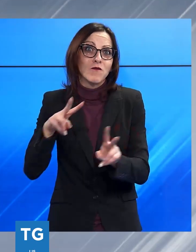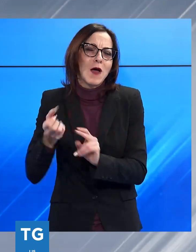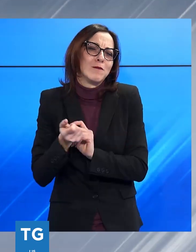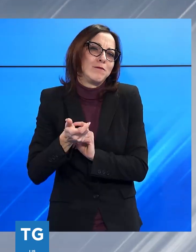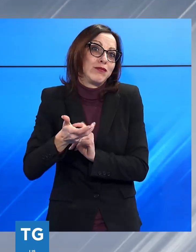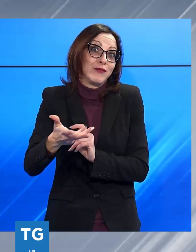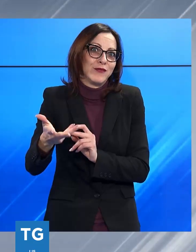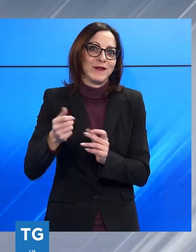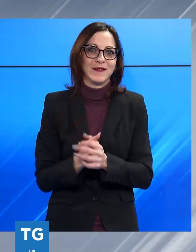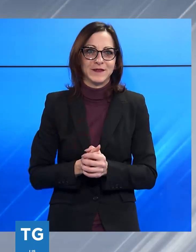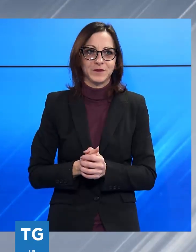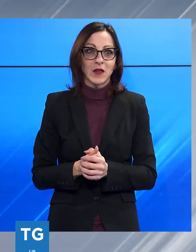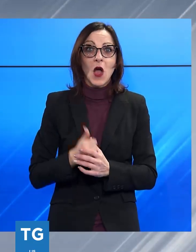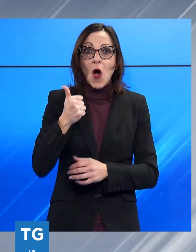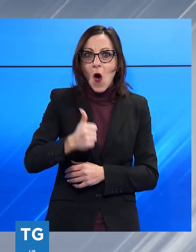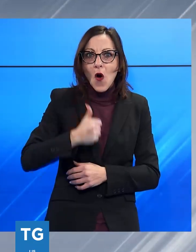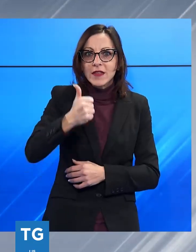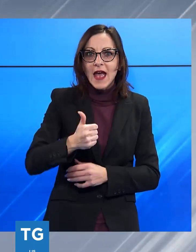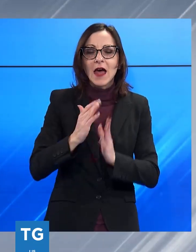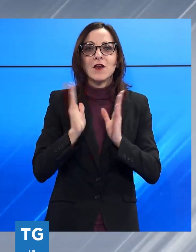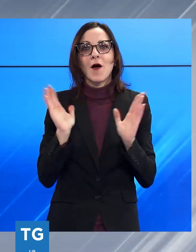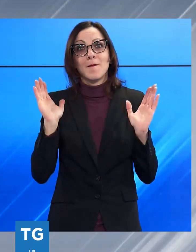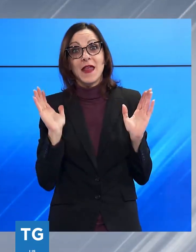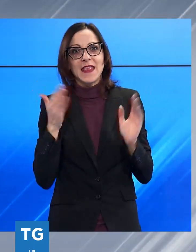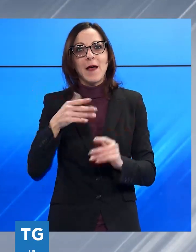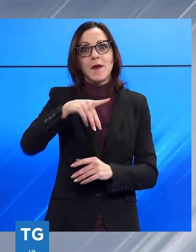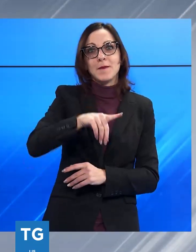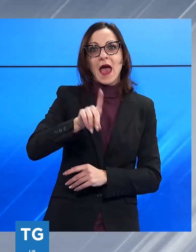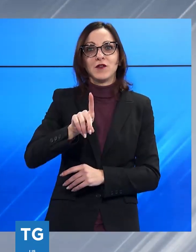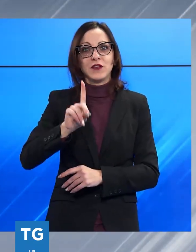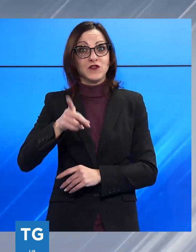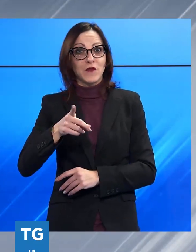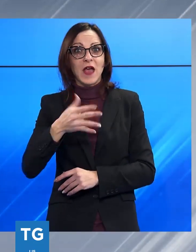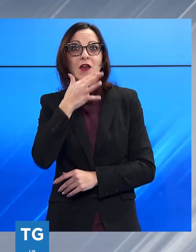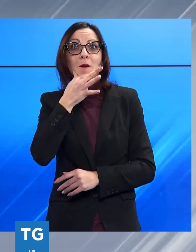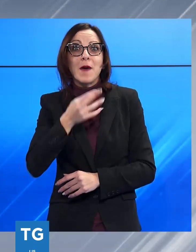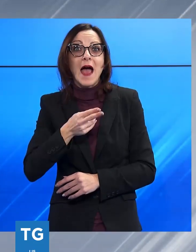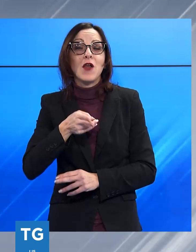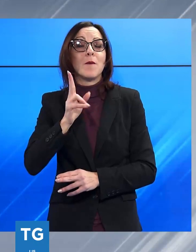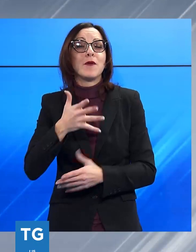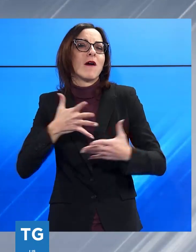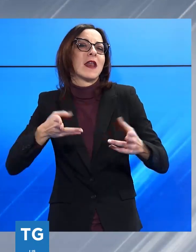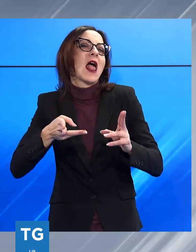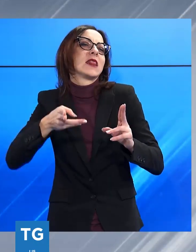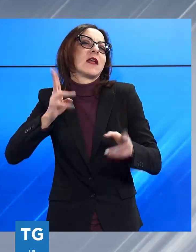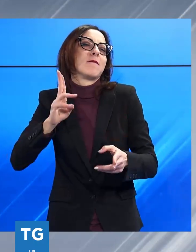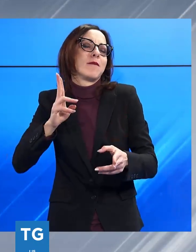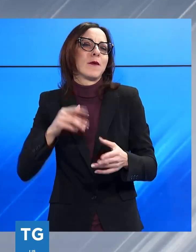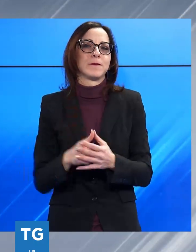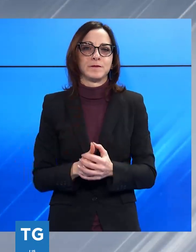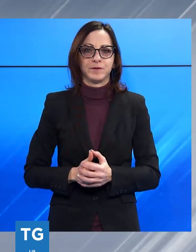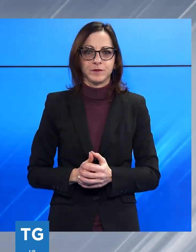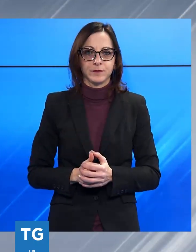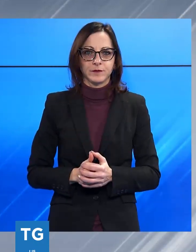anno sempre più grande e bello il presepe di Pian di Gioviano che ormai da alcuni decenni arricchisce le tradizioni legate alla natività Valle del Serchio